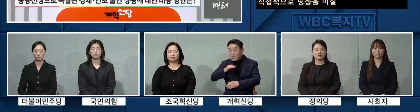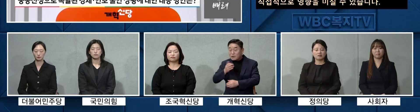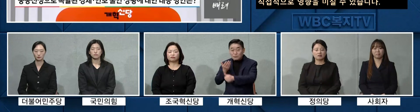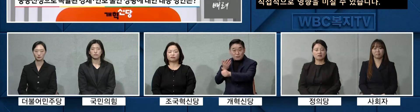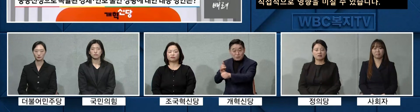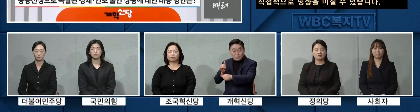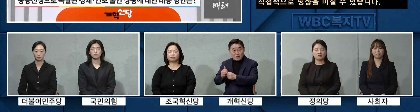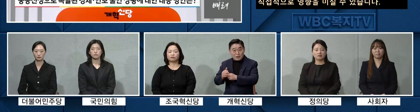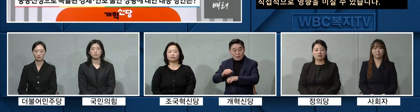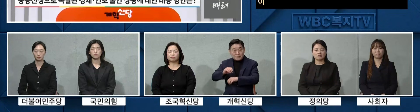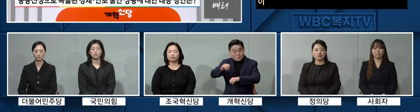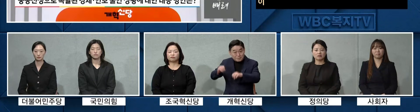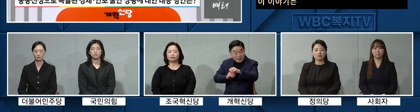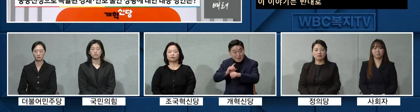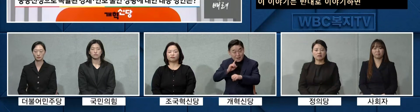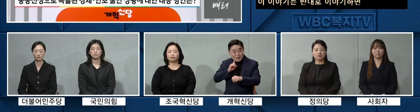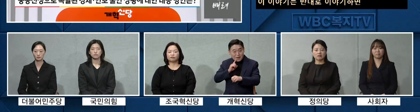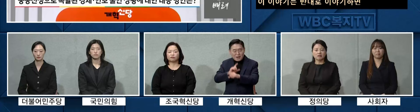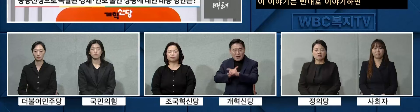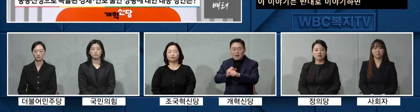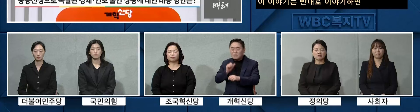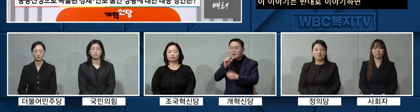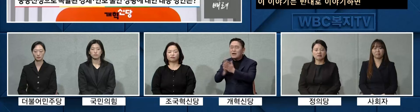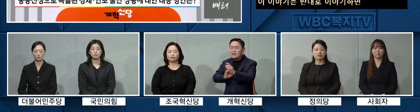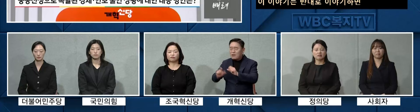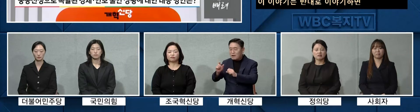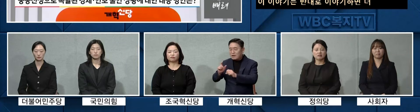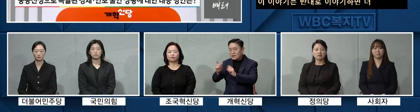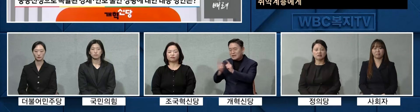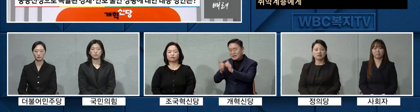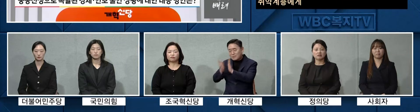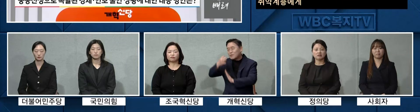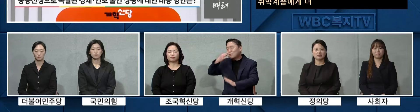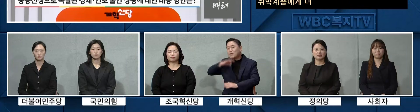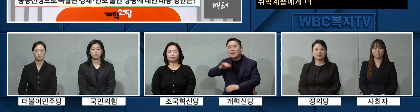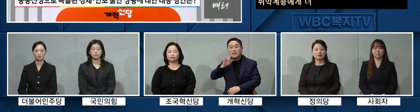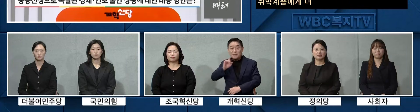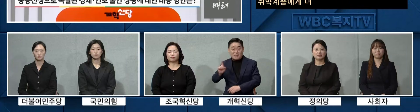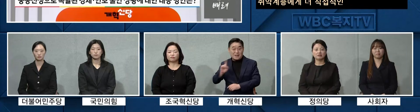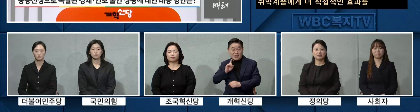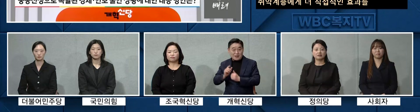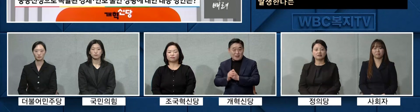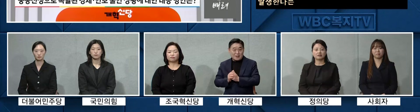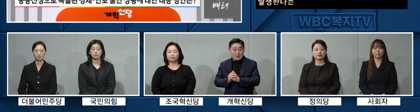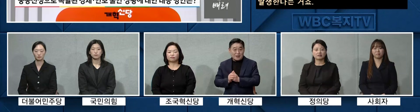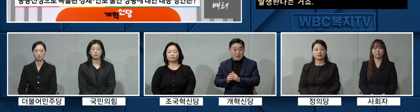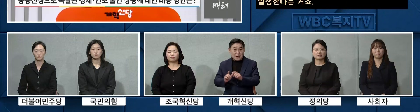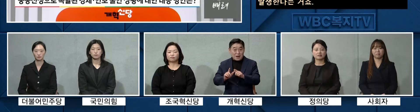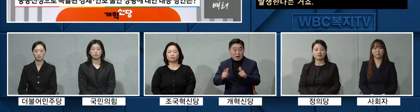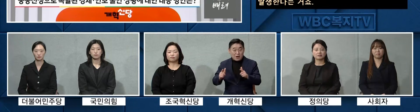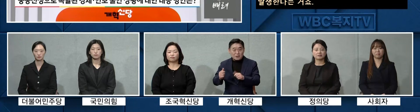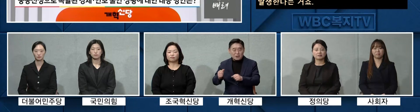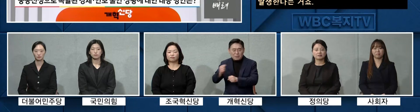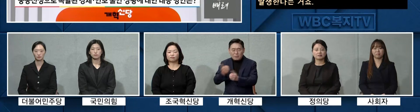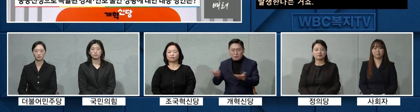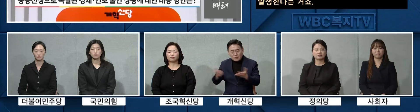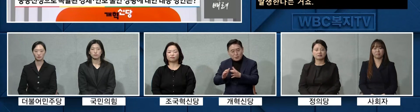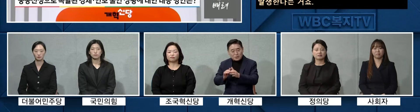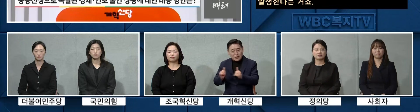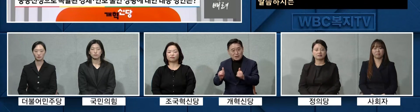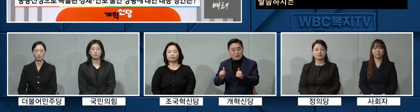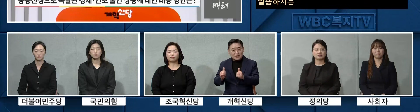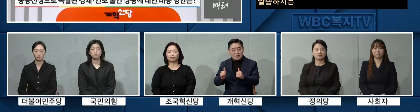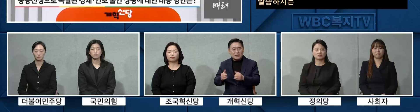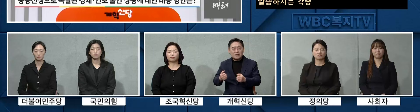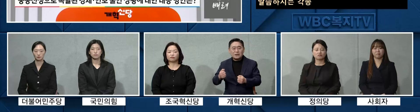반대로 얘기하면 더 취약계층에게 더 직접적인 효과를 발생한다는 거죠. 말씀하시는 각종의 화물 노동자라든지